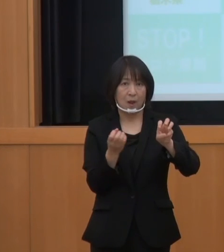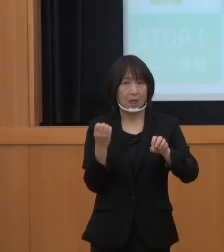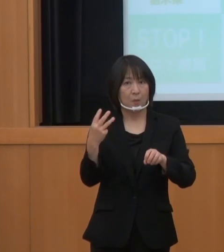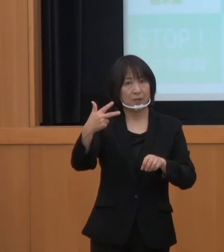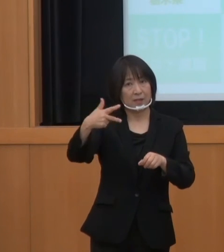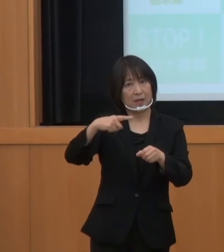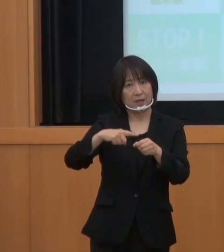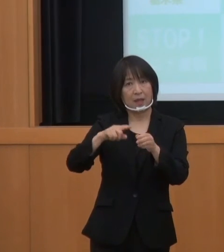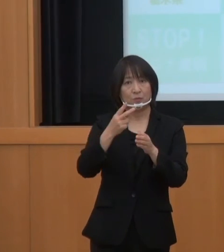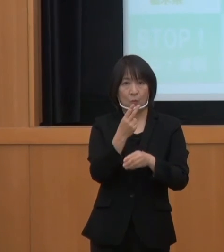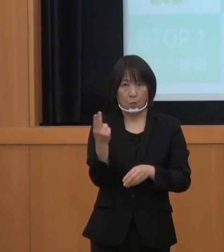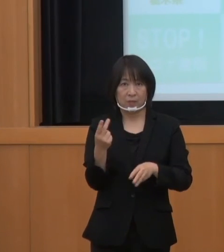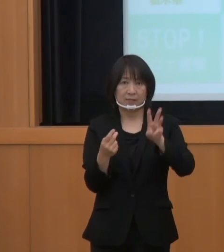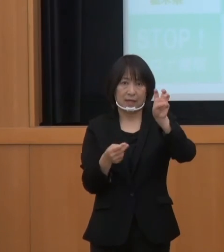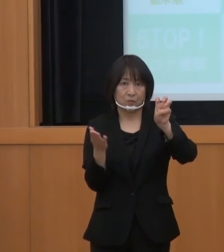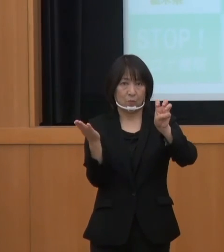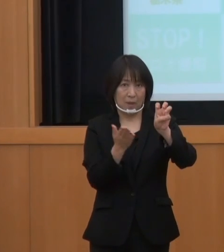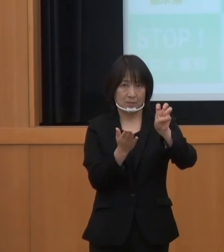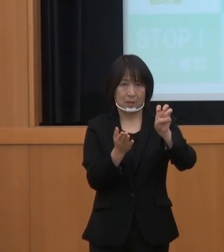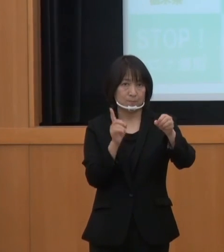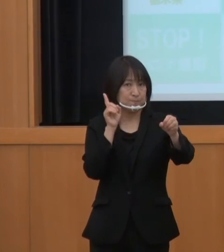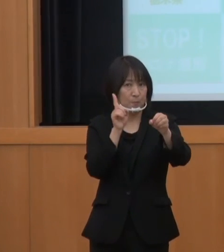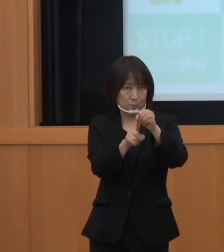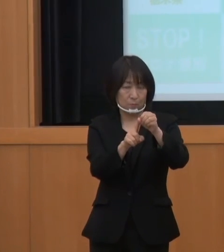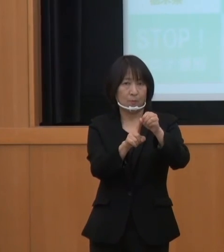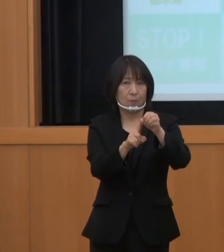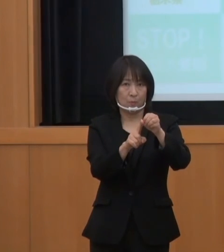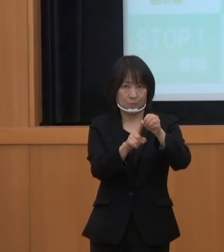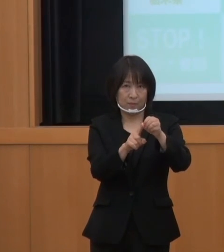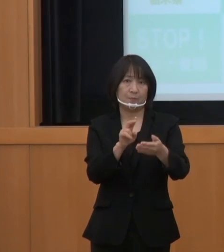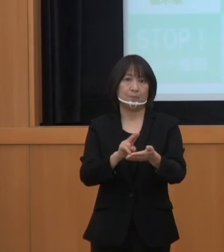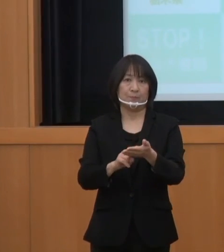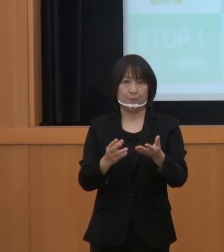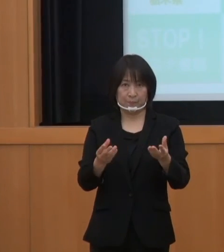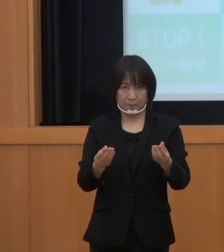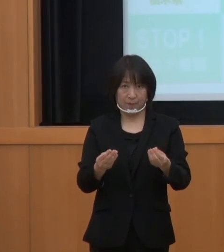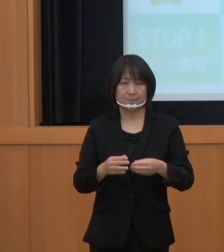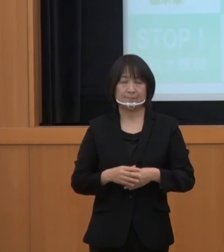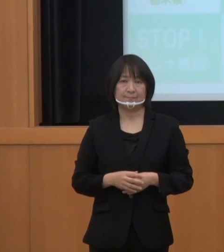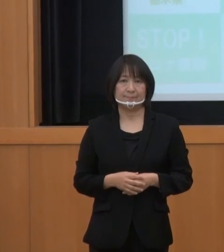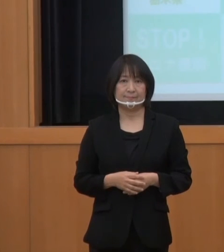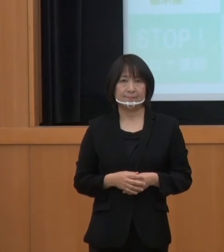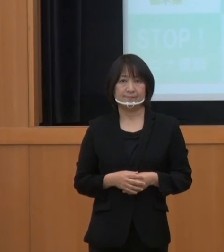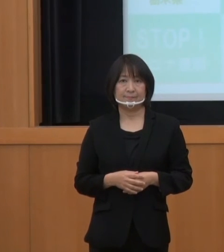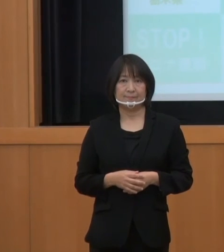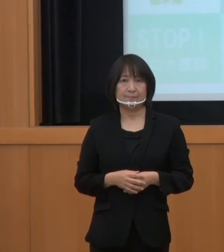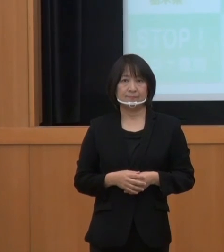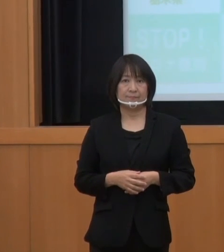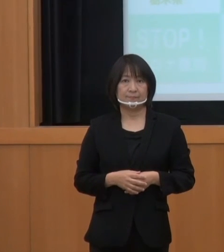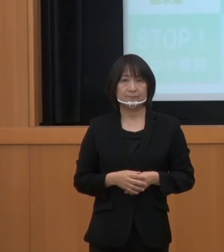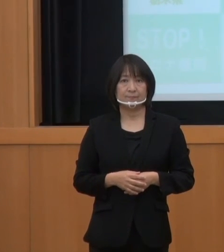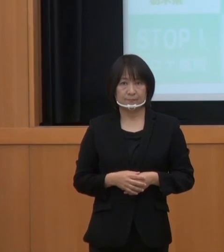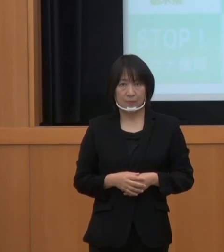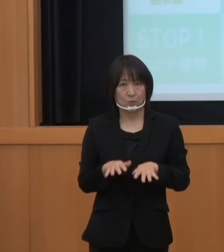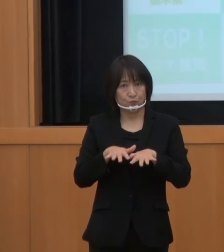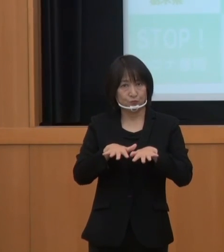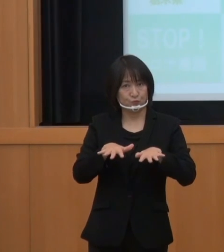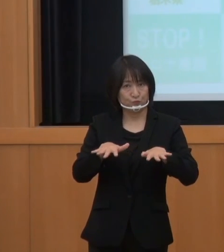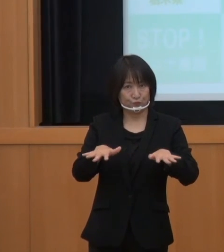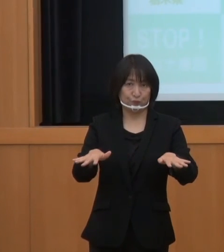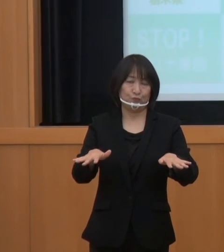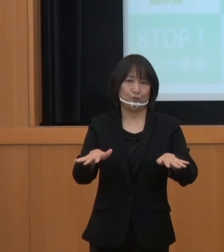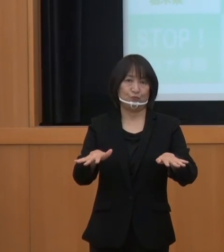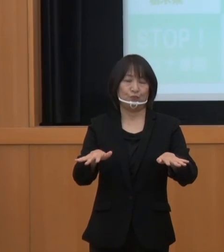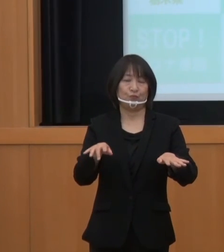に 30% に引き上げることといたしましたので、この普及促進に